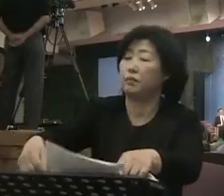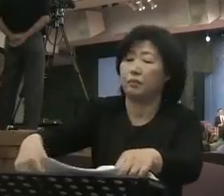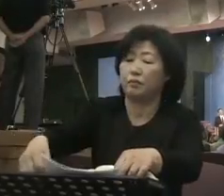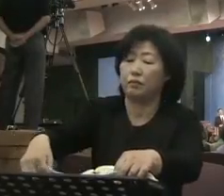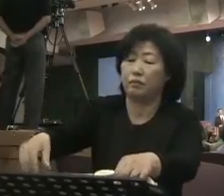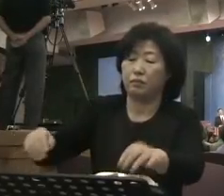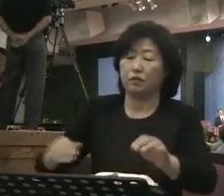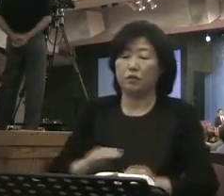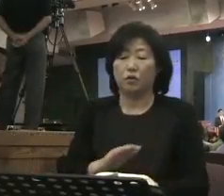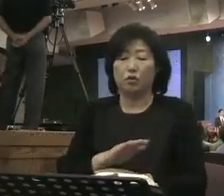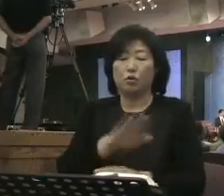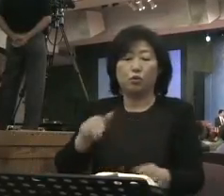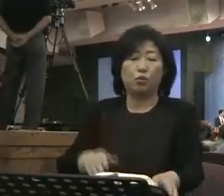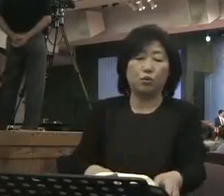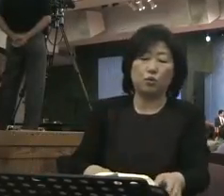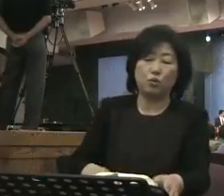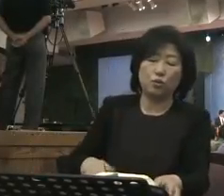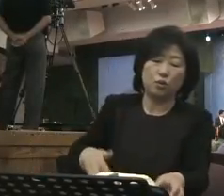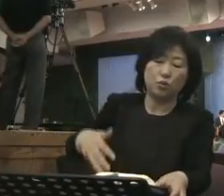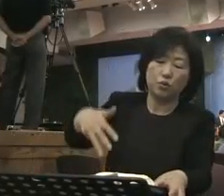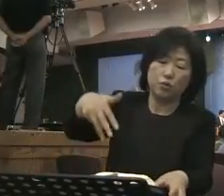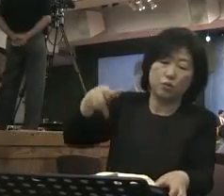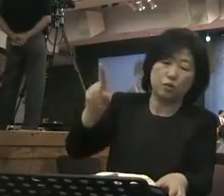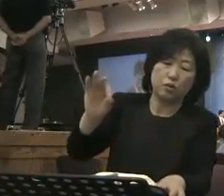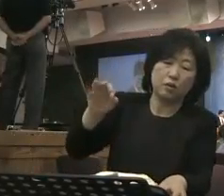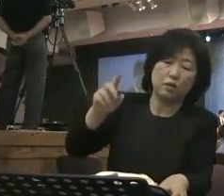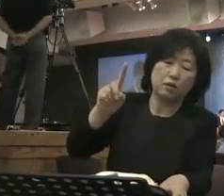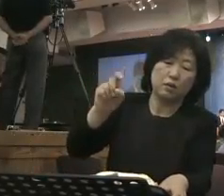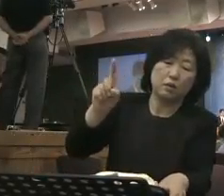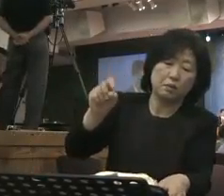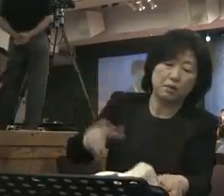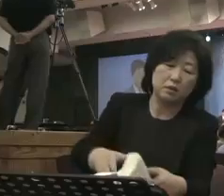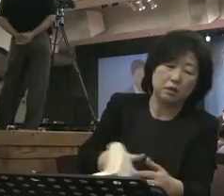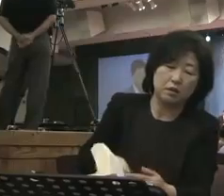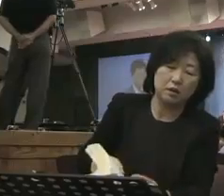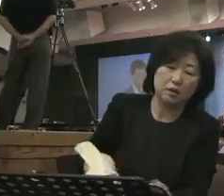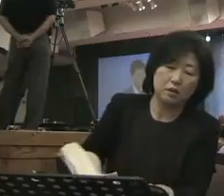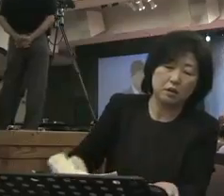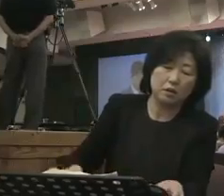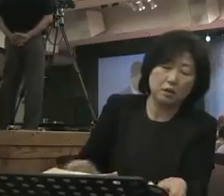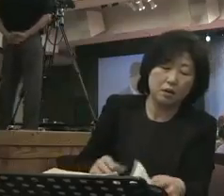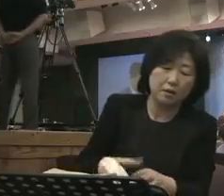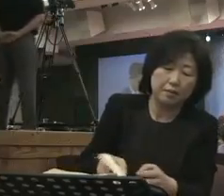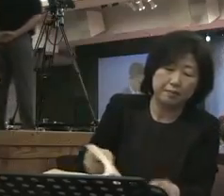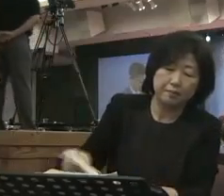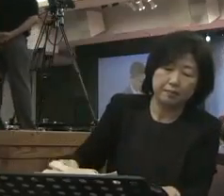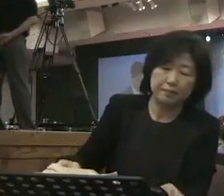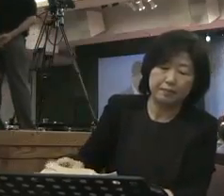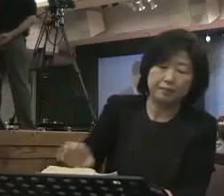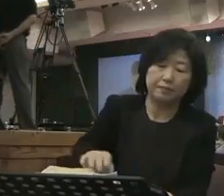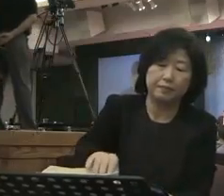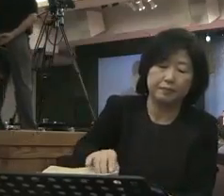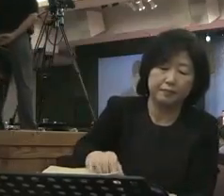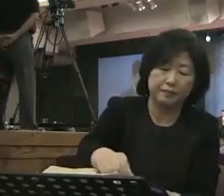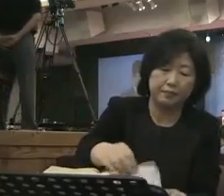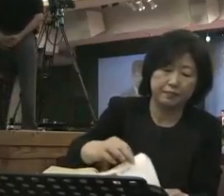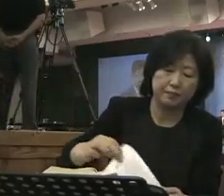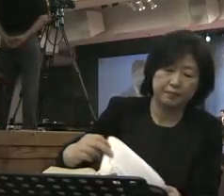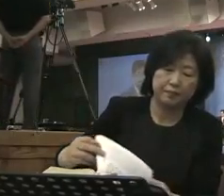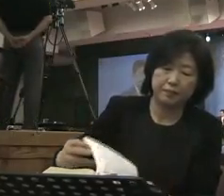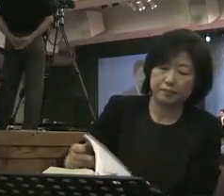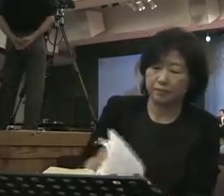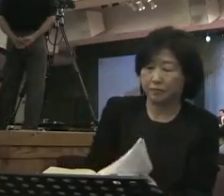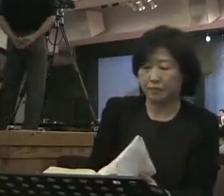주시는 말씀은 하나님 말씀은 창세기 11장 1절에서 9절까지 말씀입니다. 제가 가진 성경으로는 구약 12면에